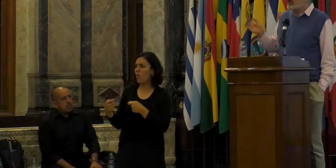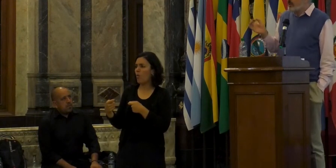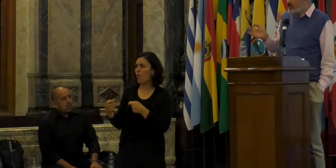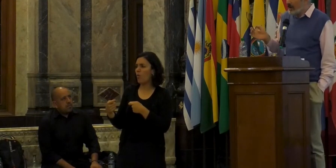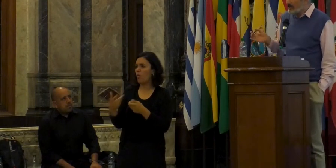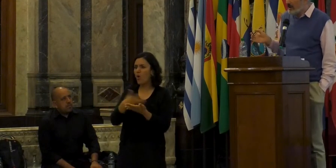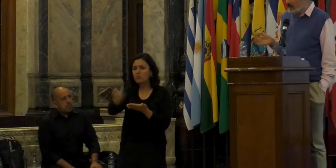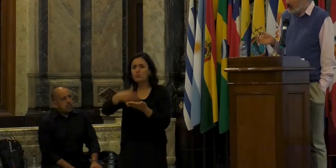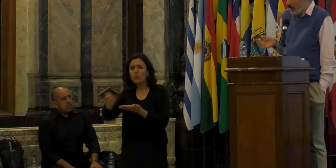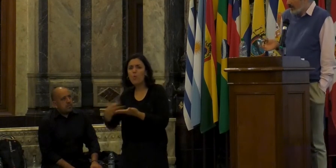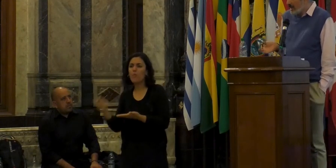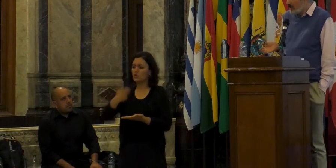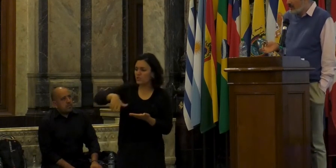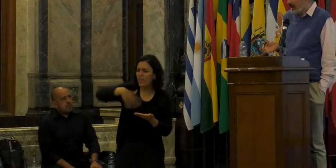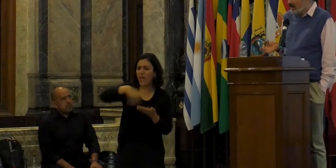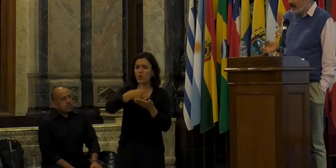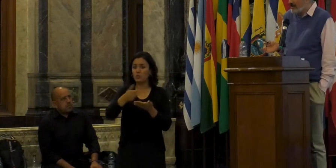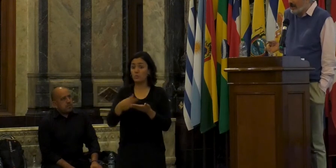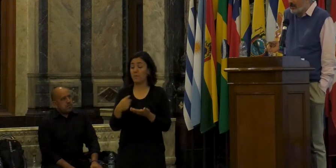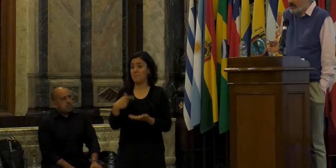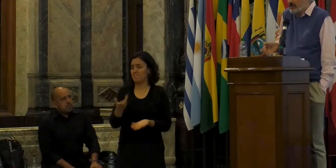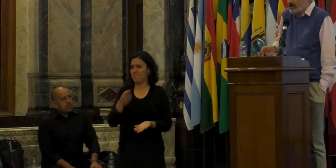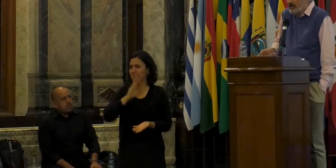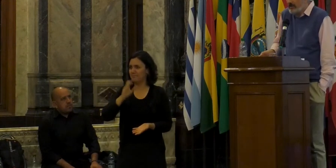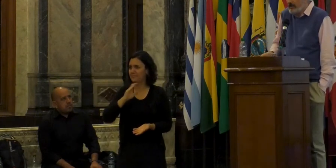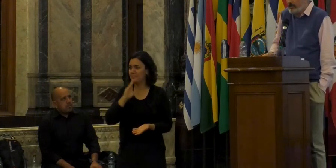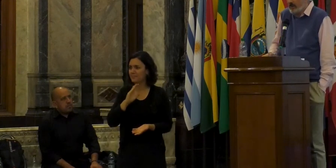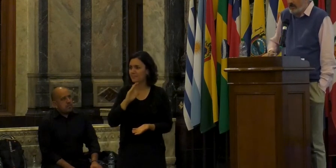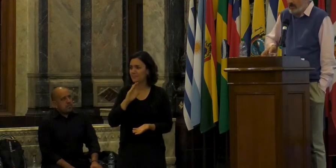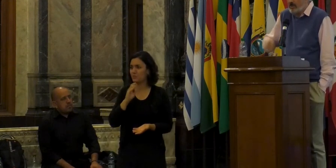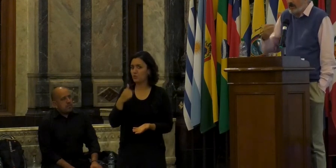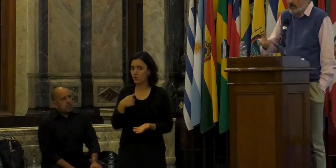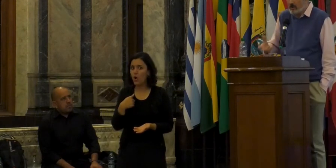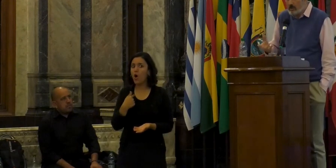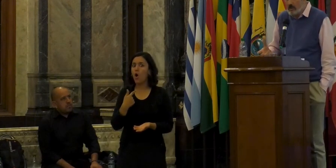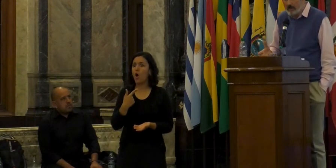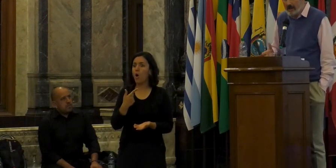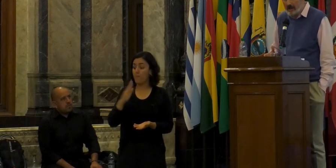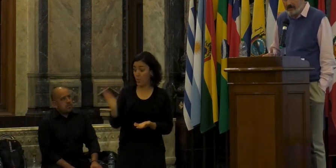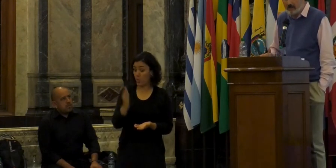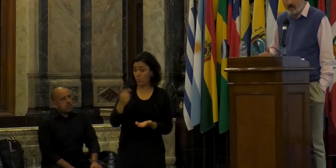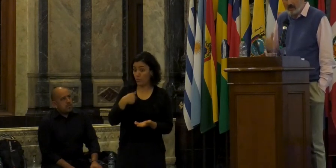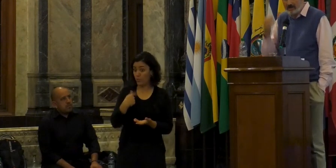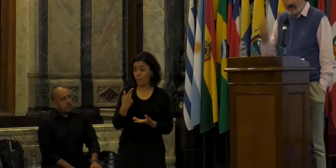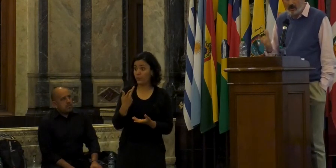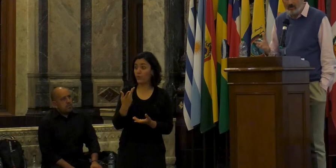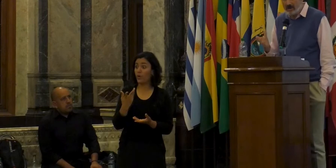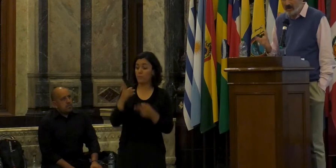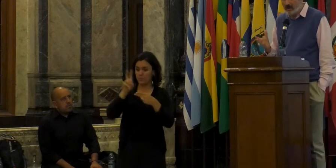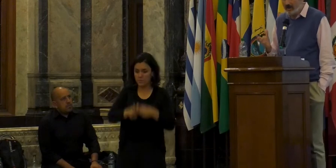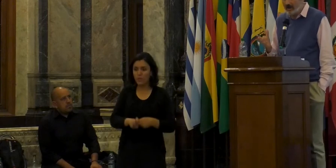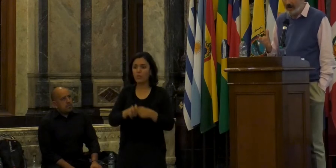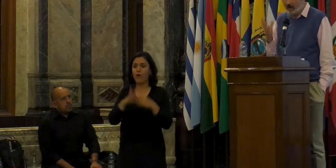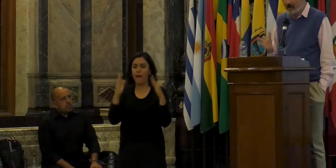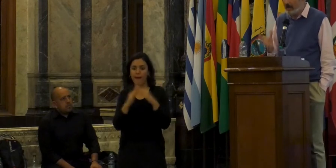El consumo, la sociedad de consumo, a mí me hace mucha gracia. O sea, yo produzco cuando consumo en mi casa. Yo cuando me siento con mi